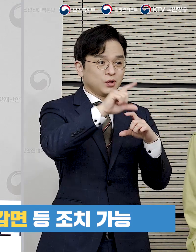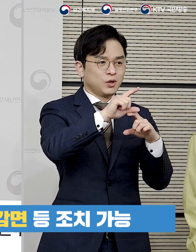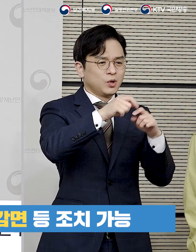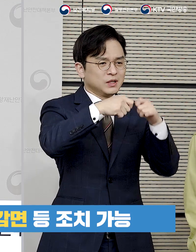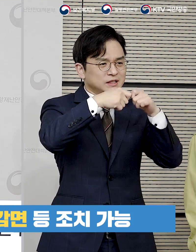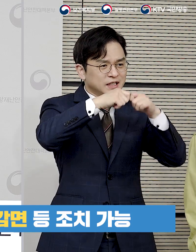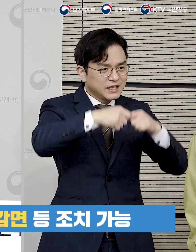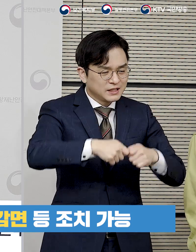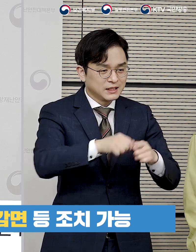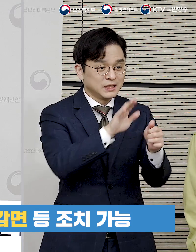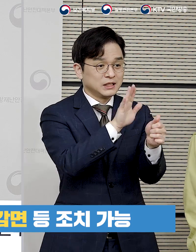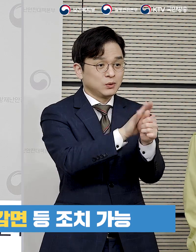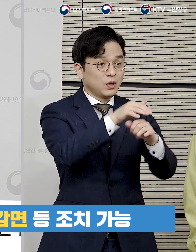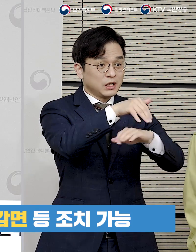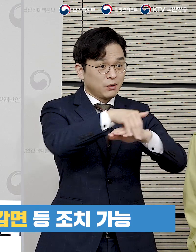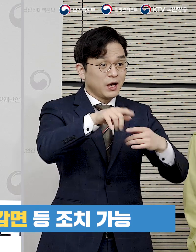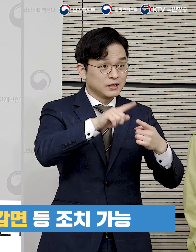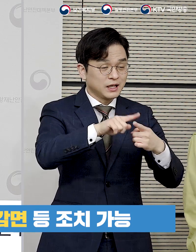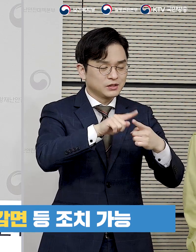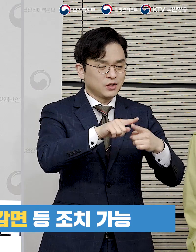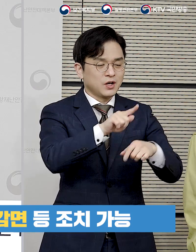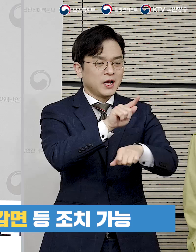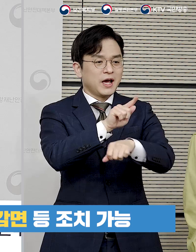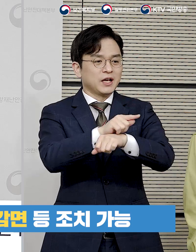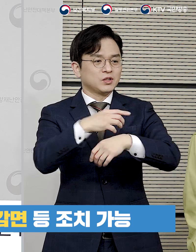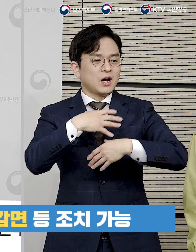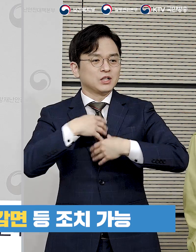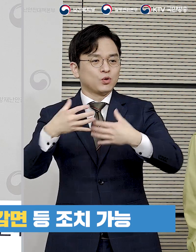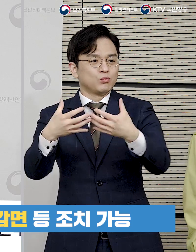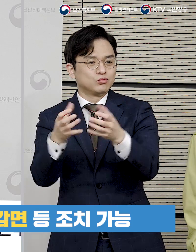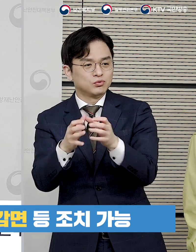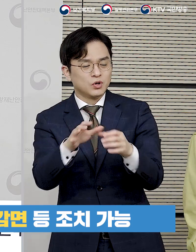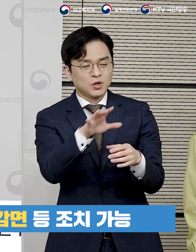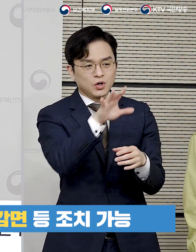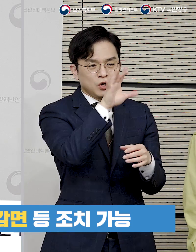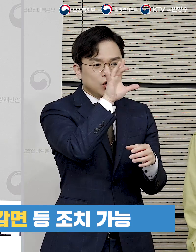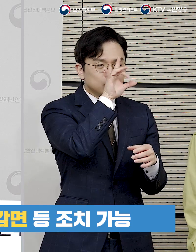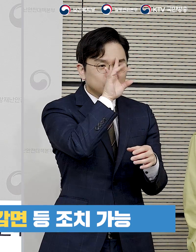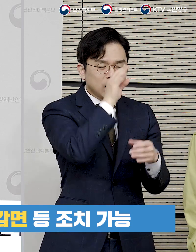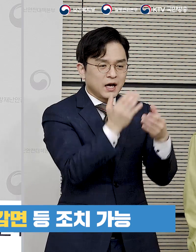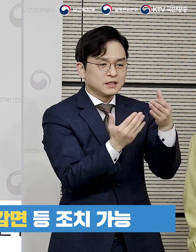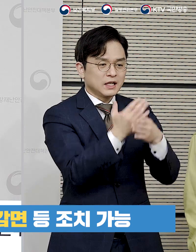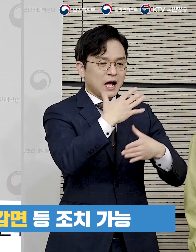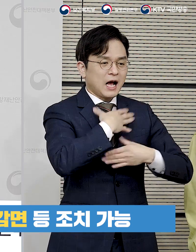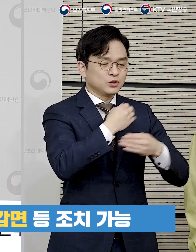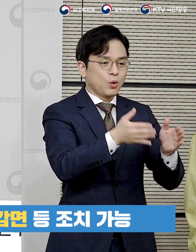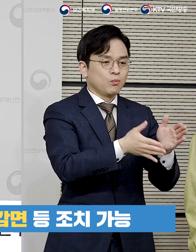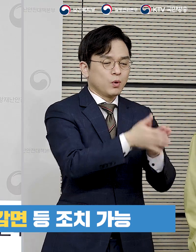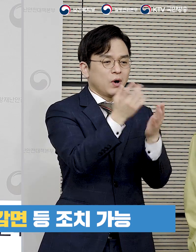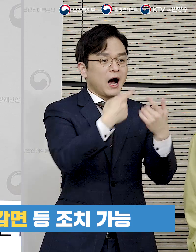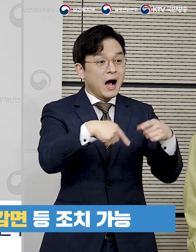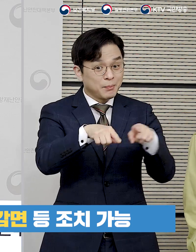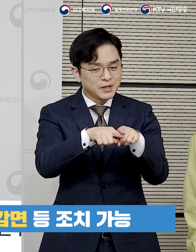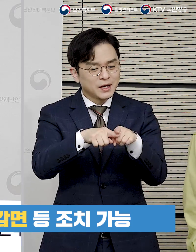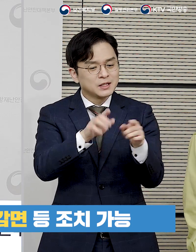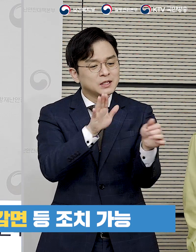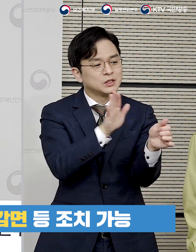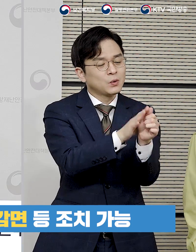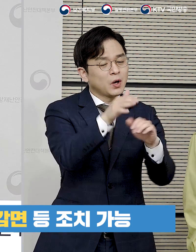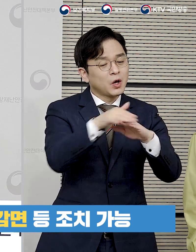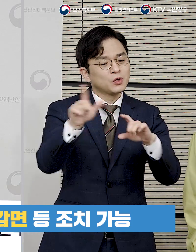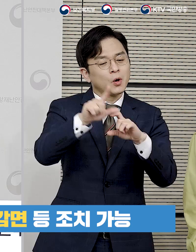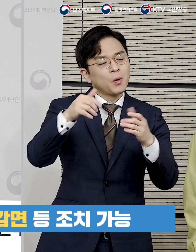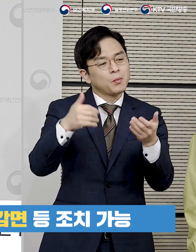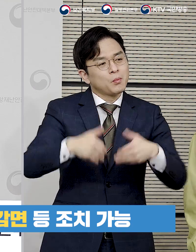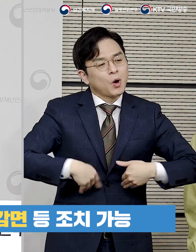있고 더 추가적인 어떤 지원 방안은 관계부처 협의와 중대본 심의를 통해서 최종적인 어떤 검토